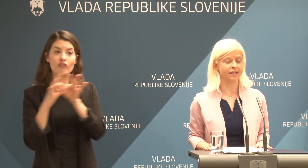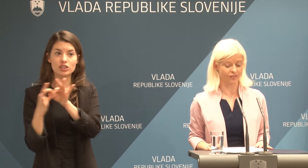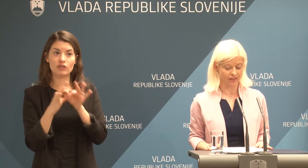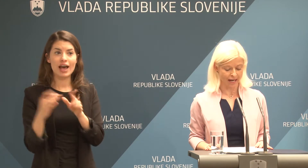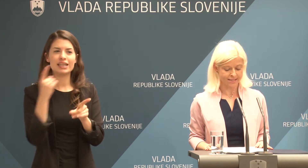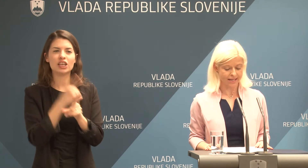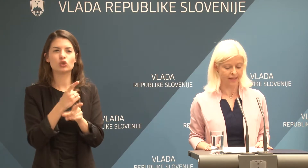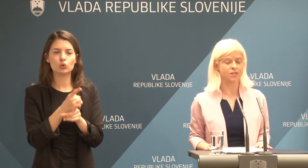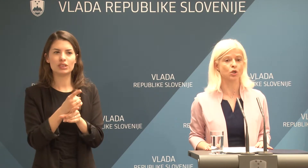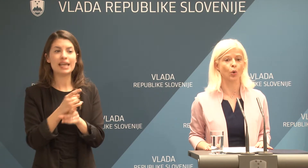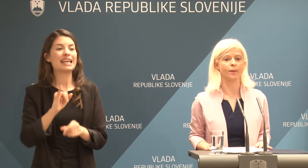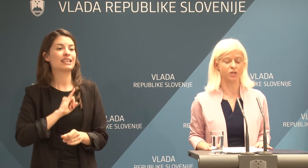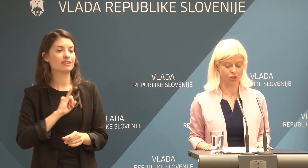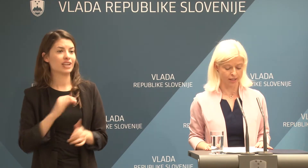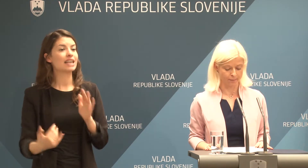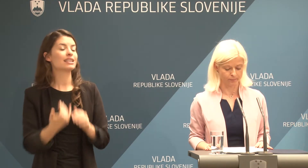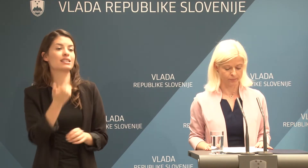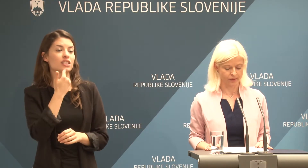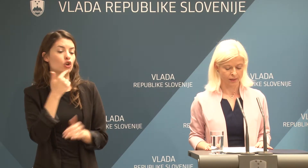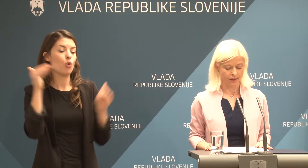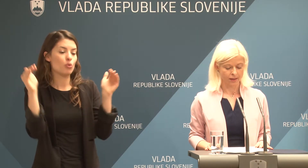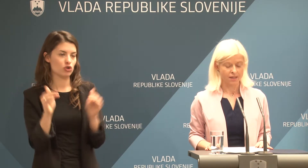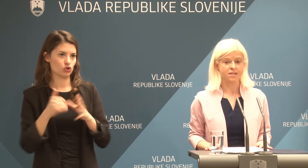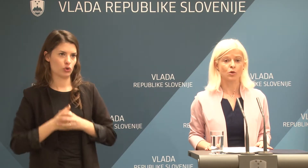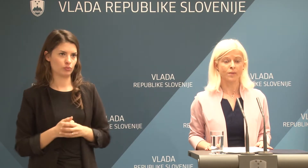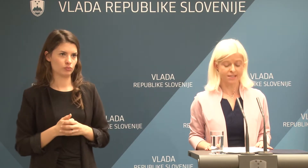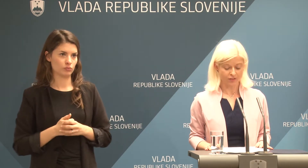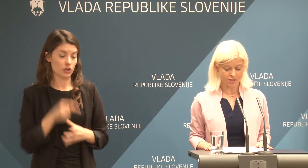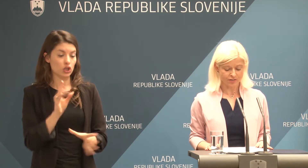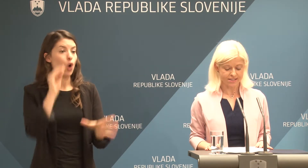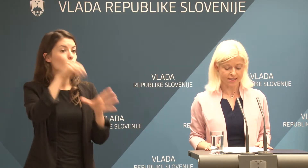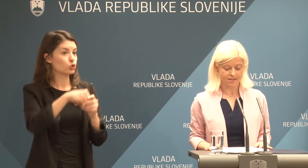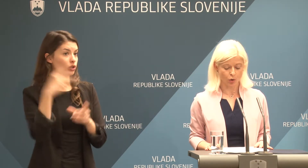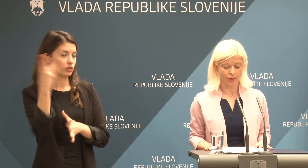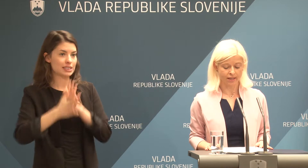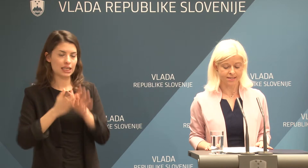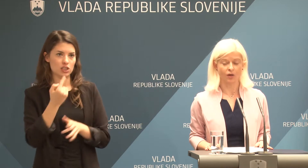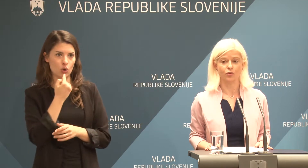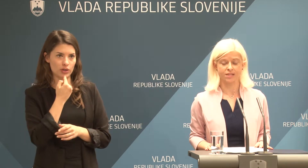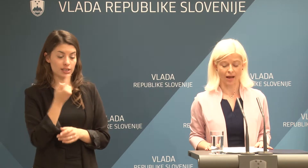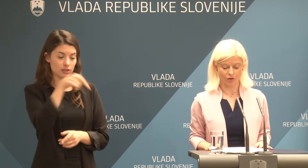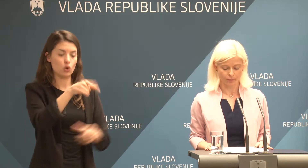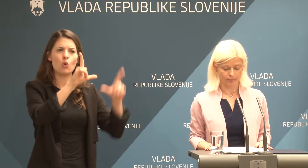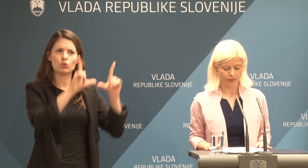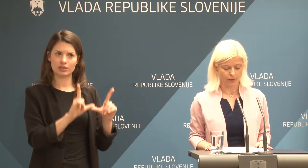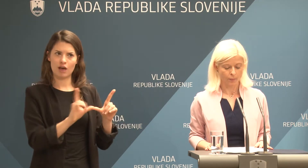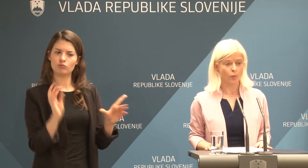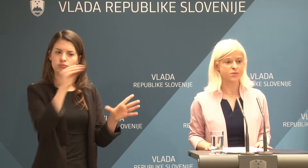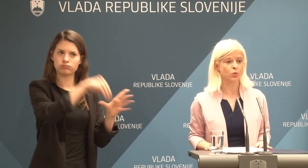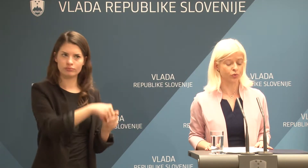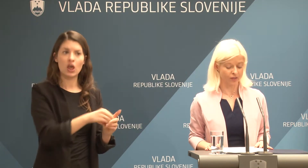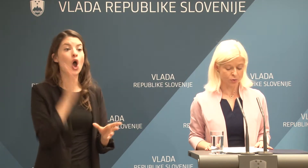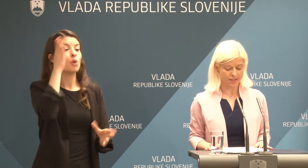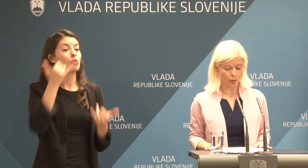tem identifikacije jezikovne manjšine. Z umestitvijo slovenskega znakovnega jezika v Ustavo